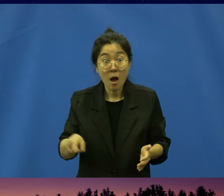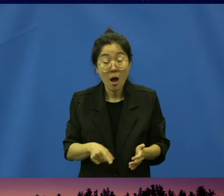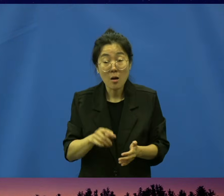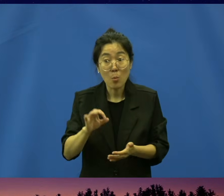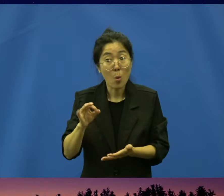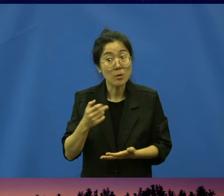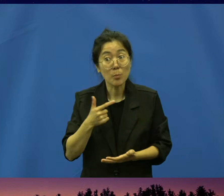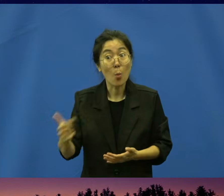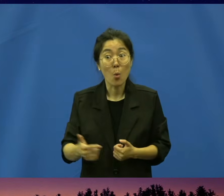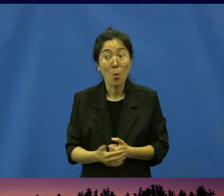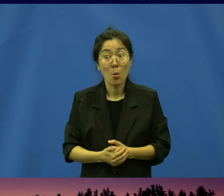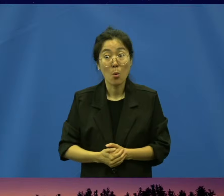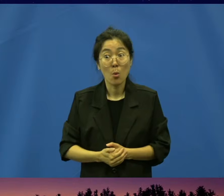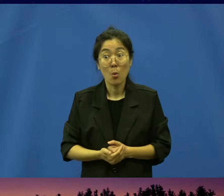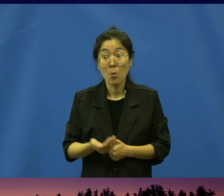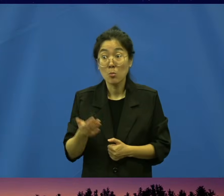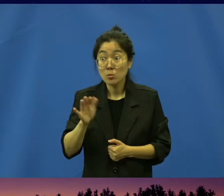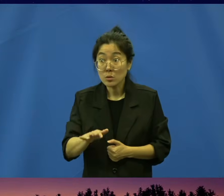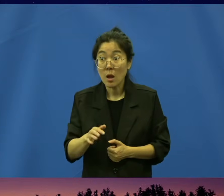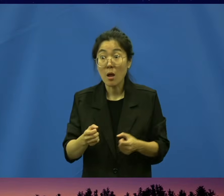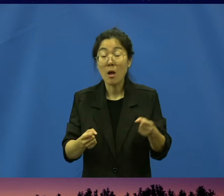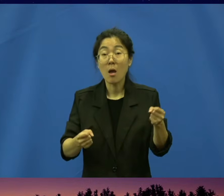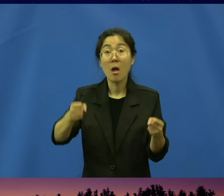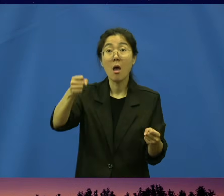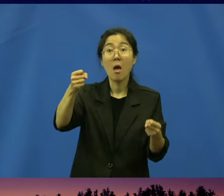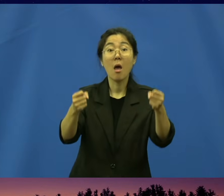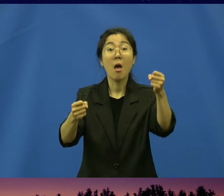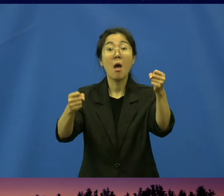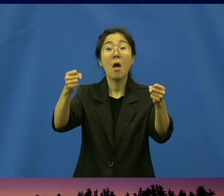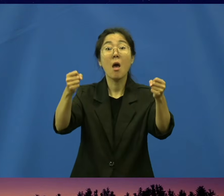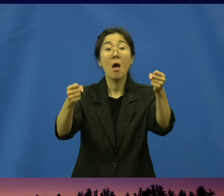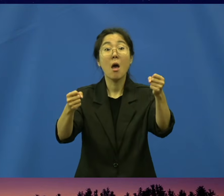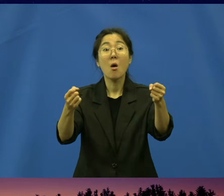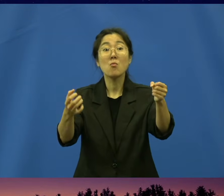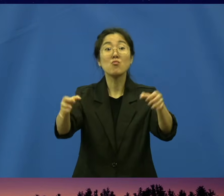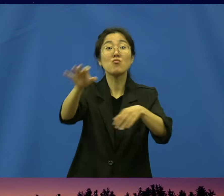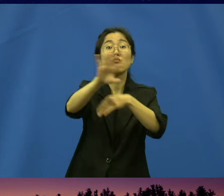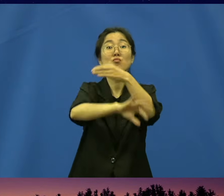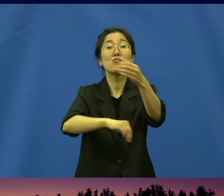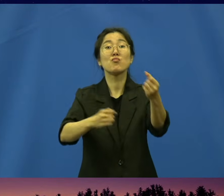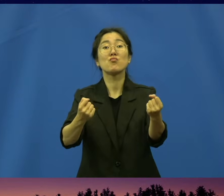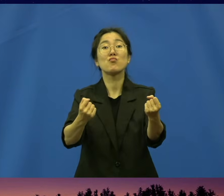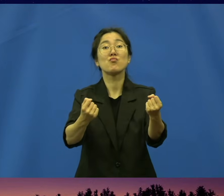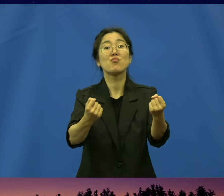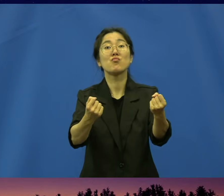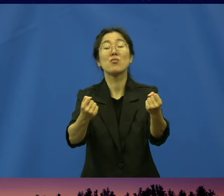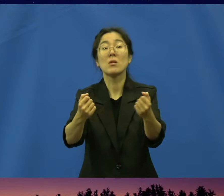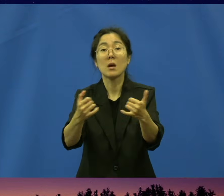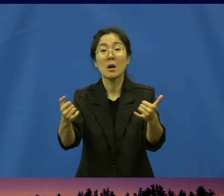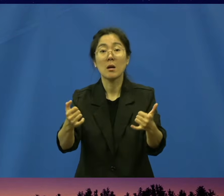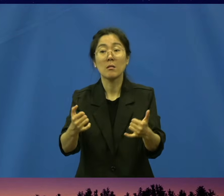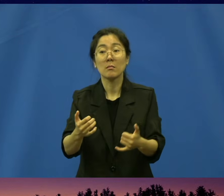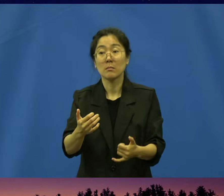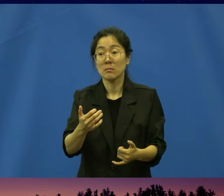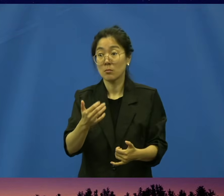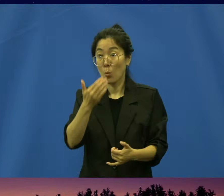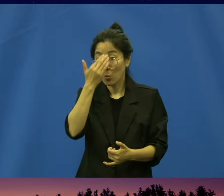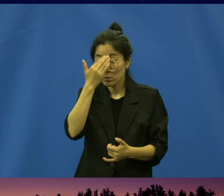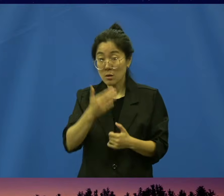없고 다 도록 선교비를 가져와야 돼요. 배에다가 어떤 국가